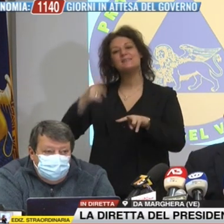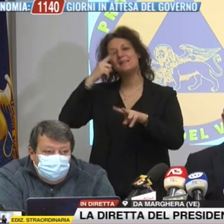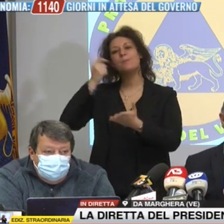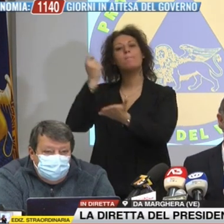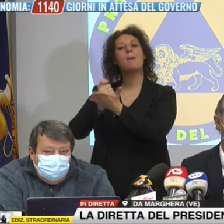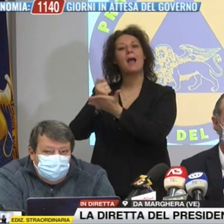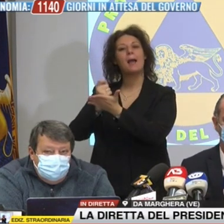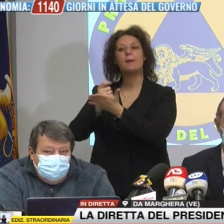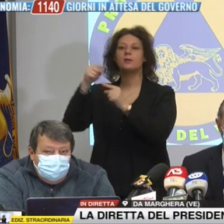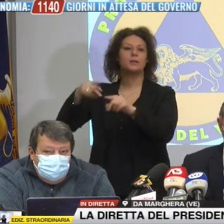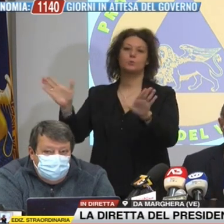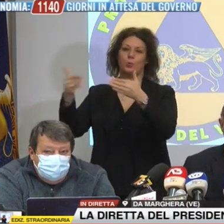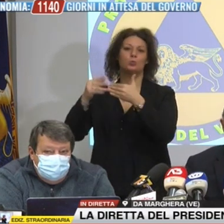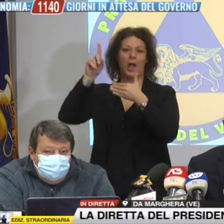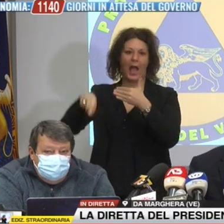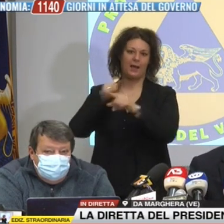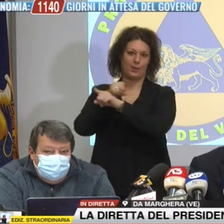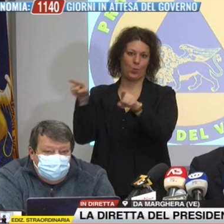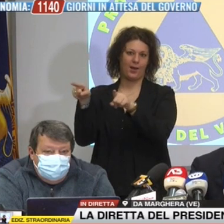di rispetto. Adesso vediamo